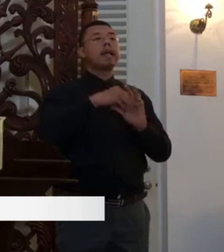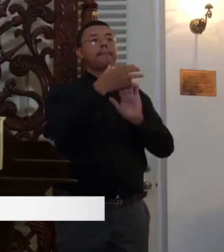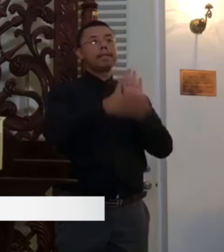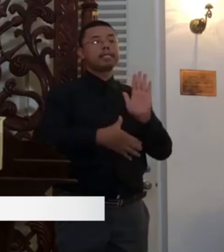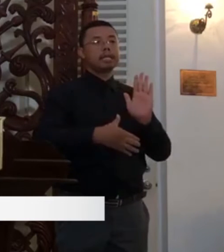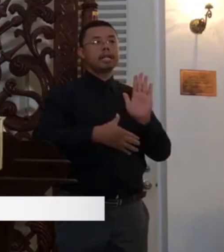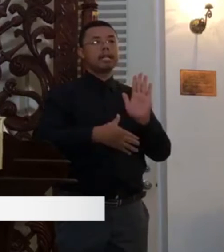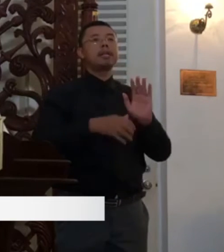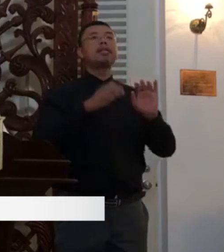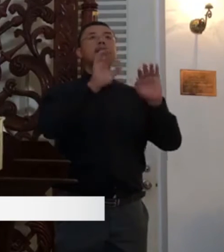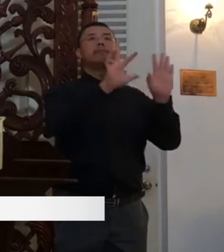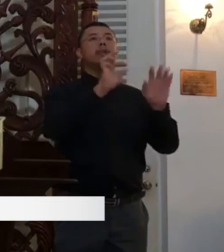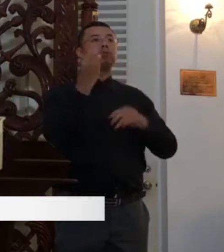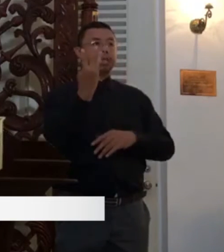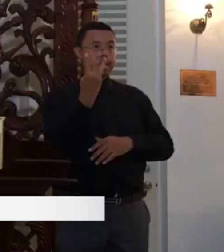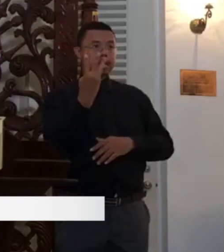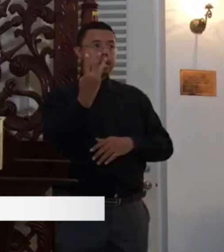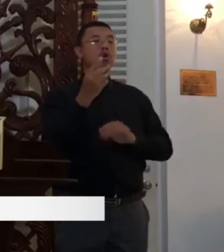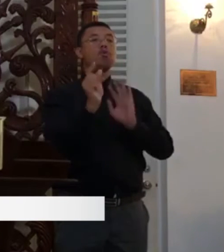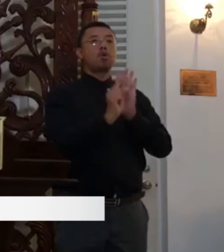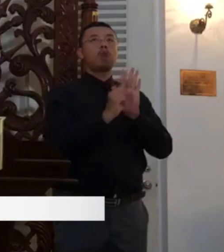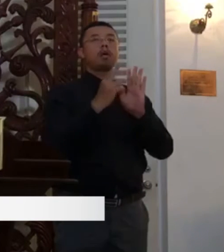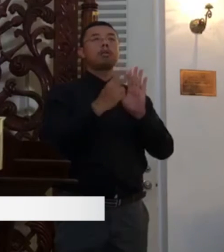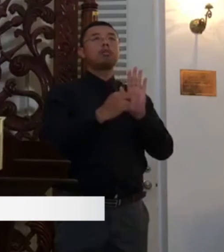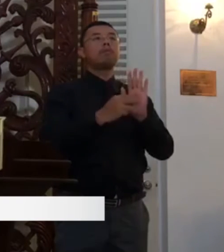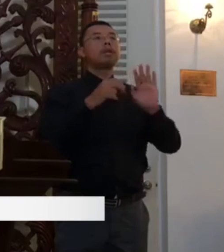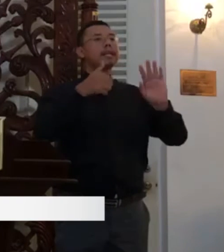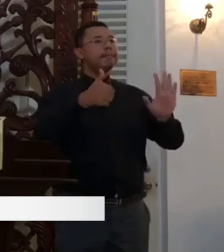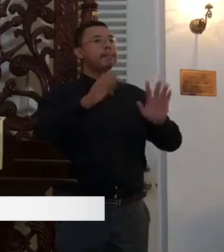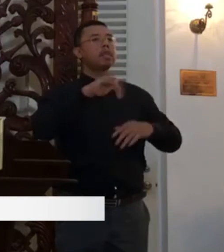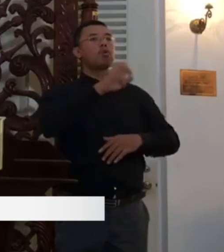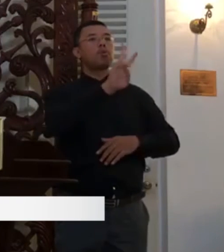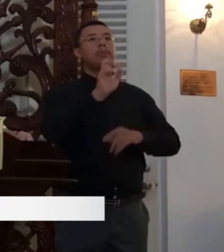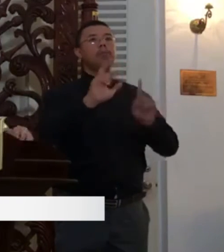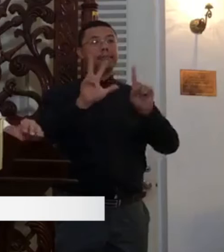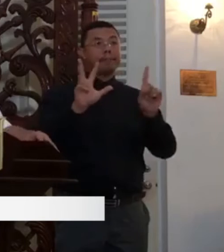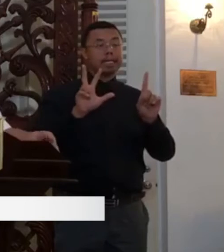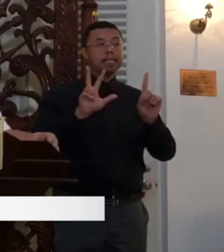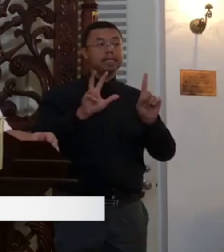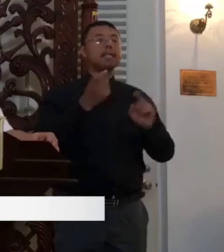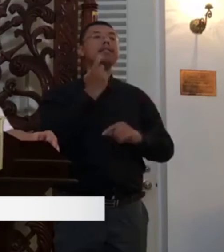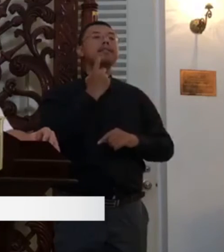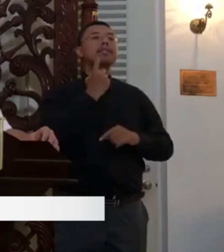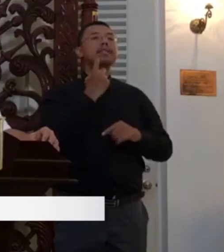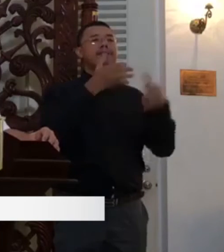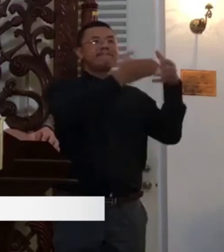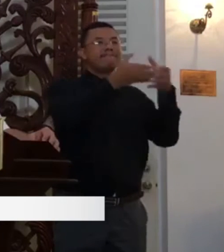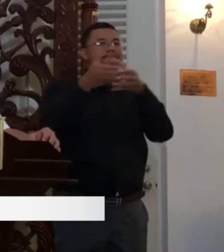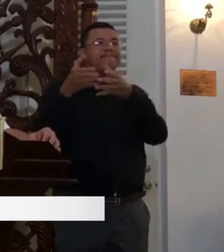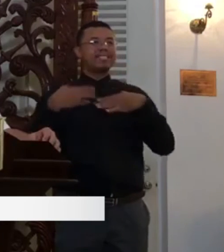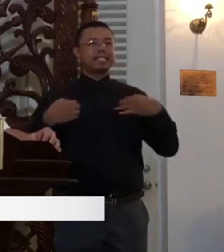pasal 93 Undang-Undang Nomor 6 tahun 2018 terkait karantina